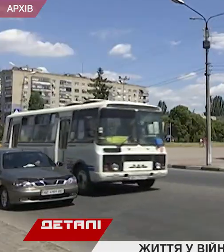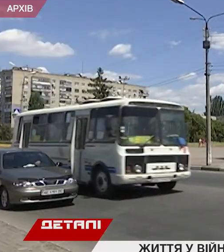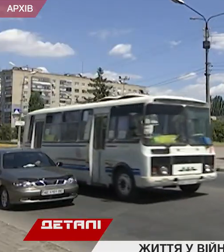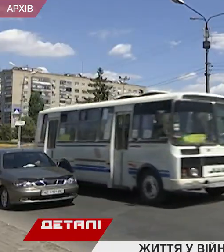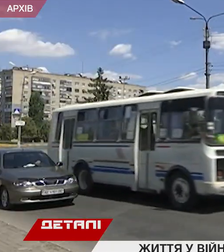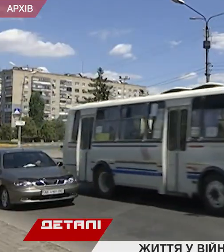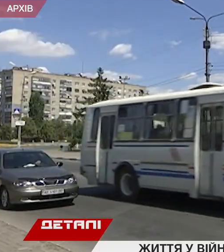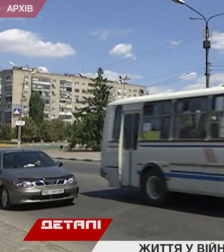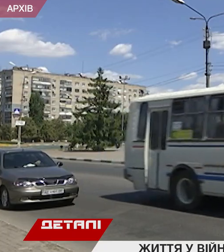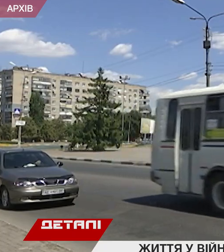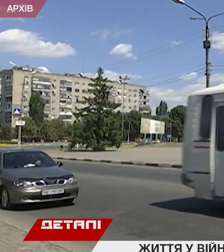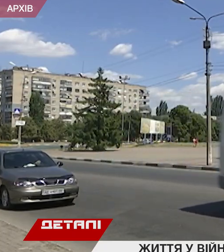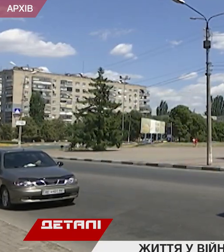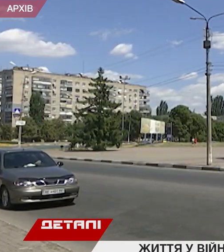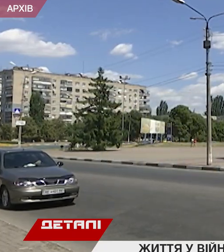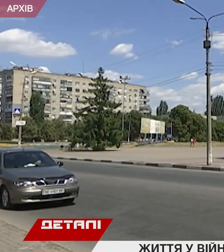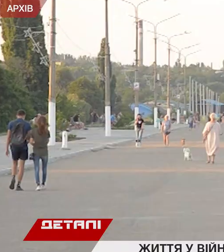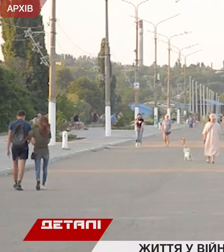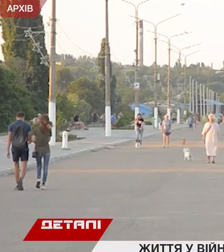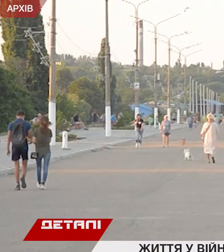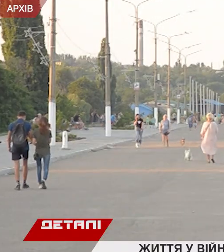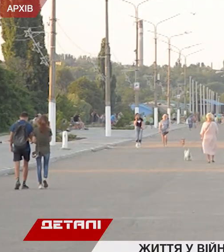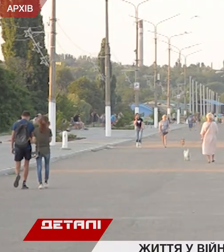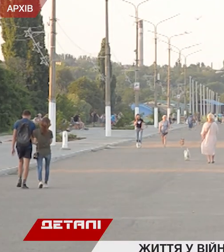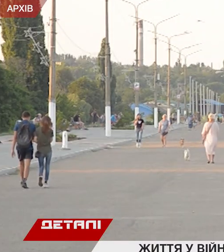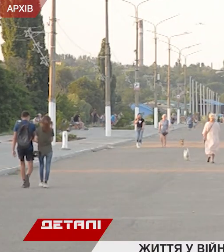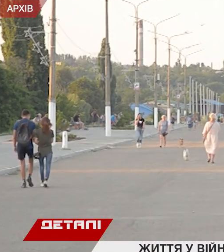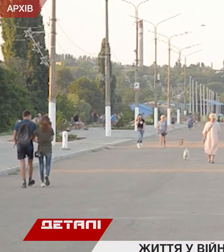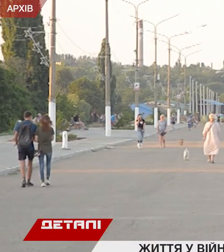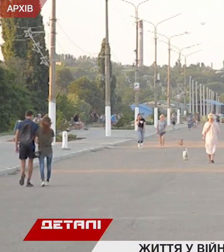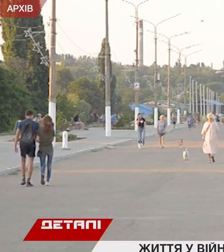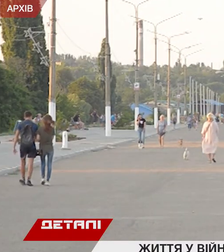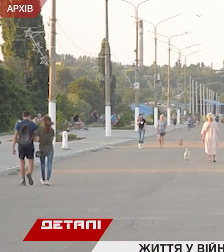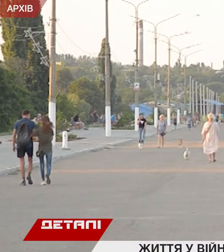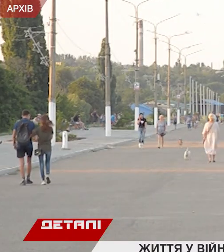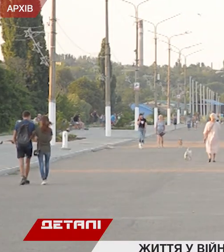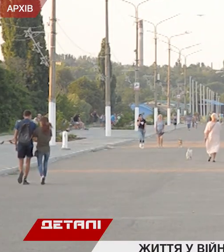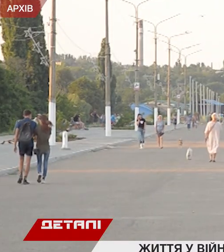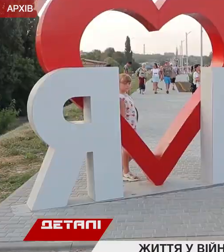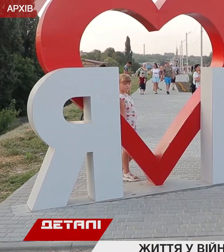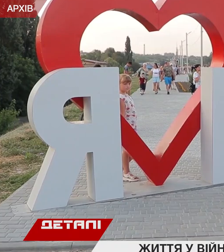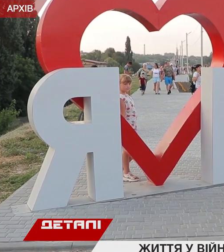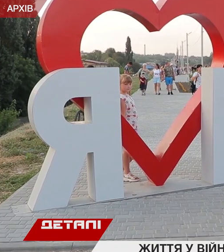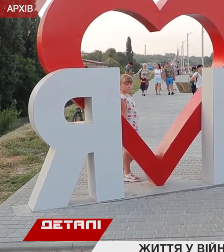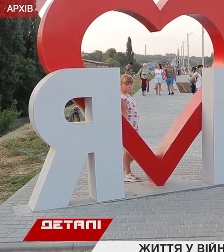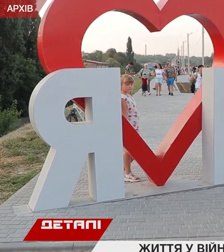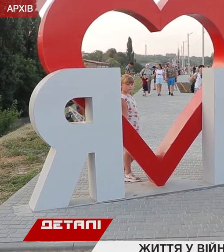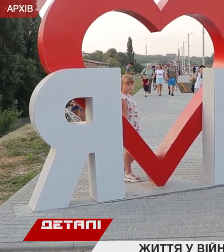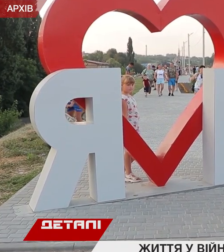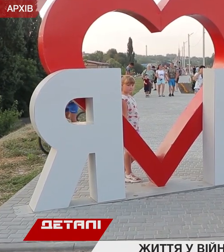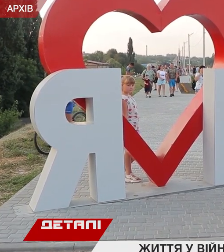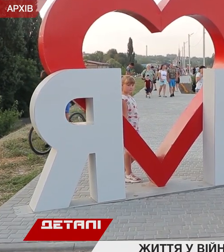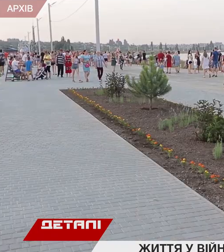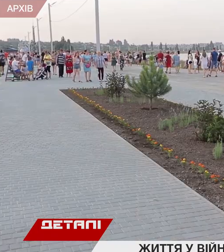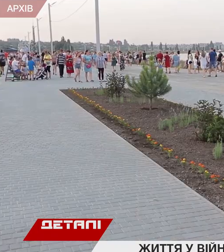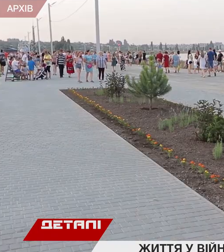4000 людей і забезпечили їх всім необхідним. Крім того, у місті працюють всі магазини, аптеки, лікарні та банки. А ще